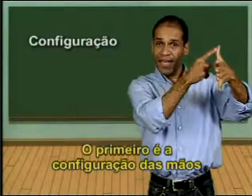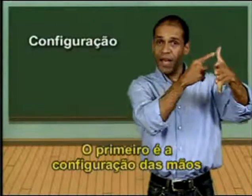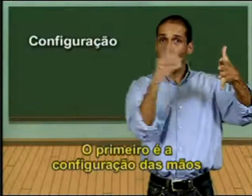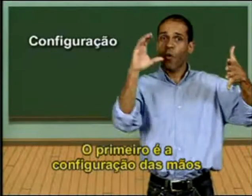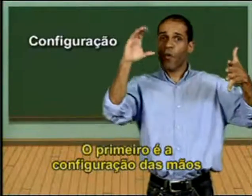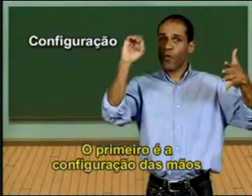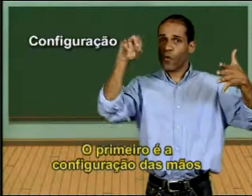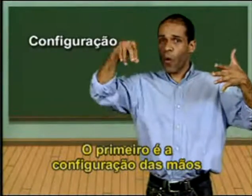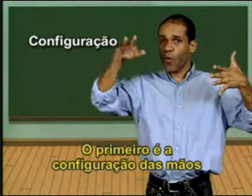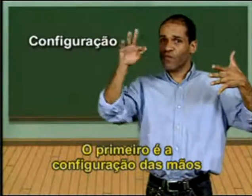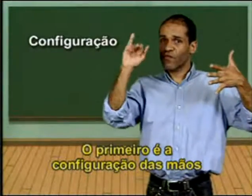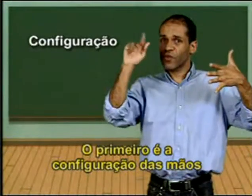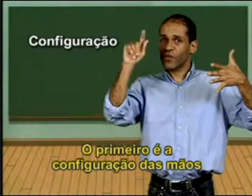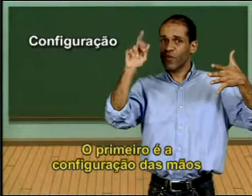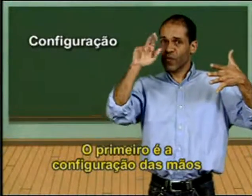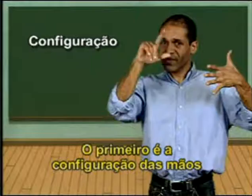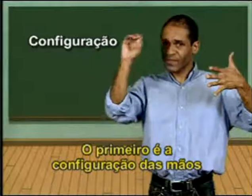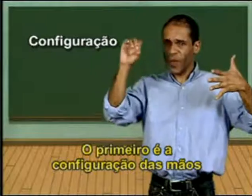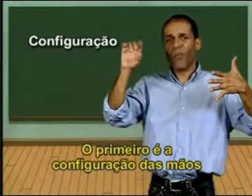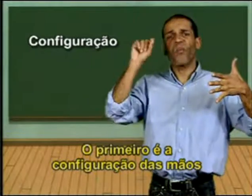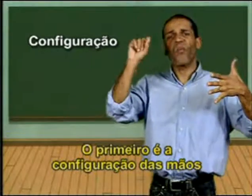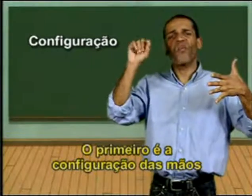O primeiro é a configuração das mãos,